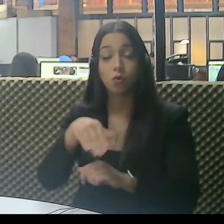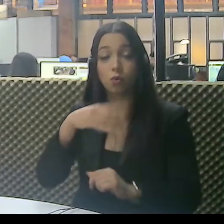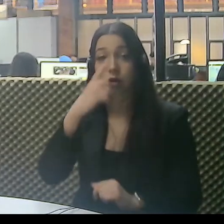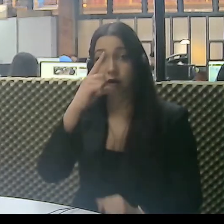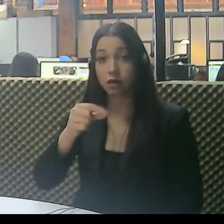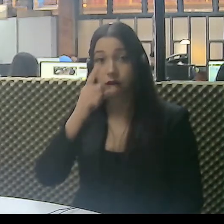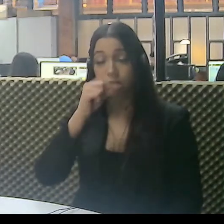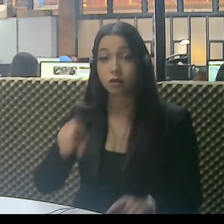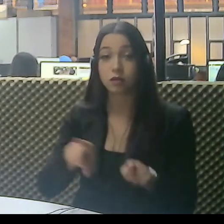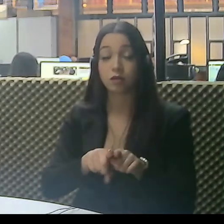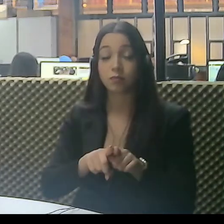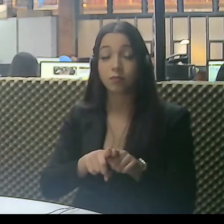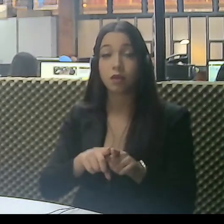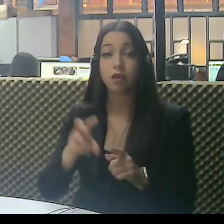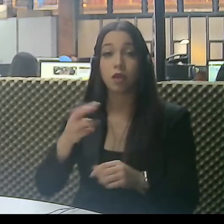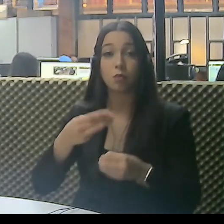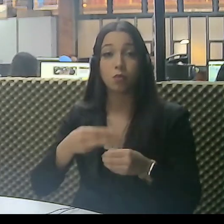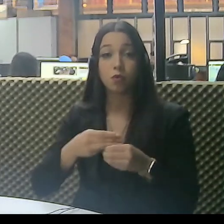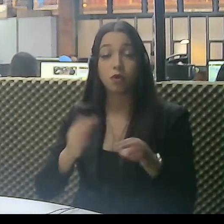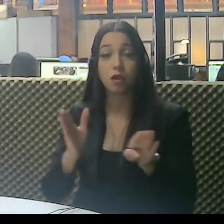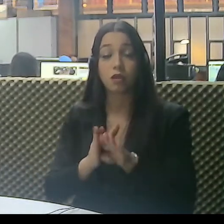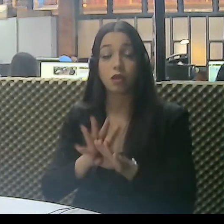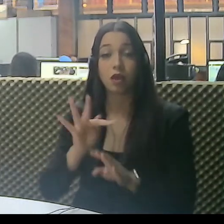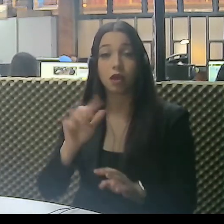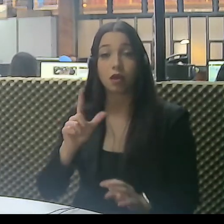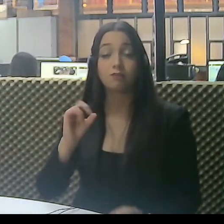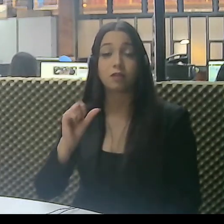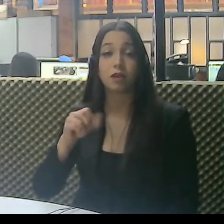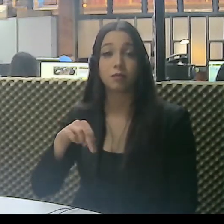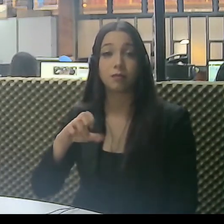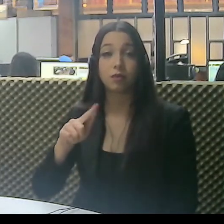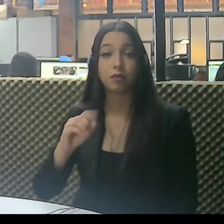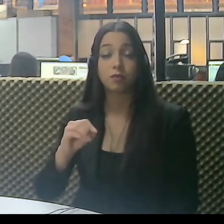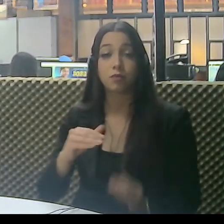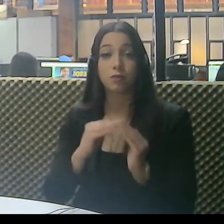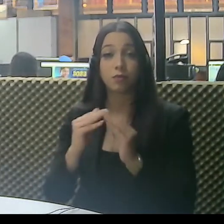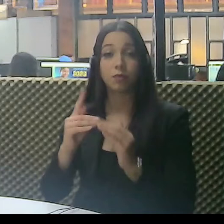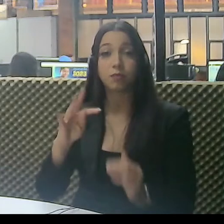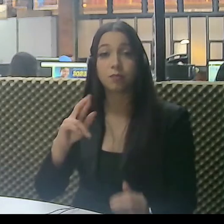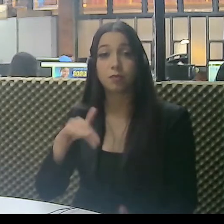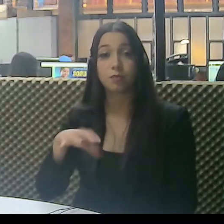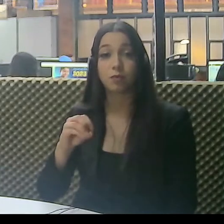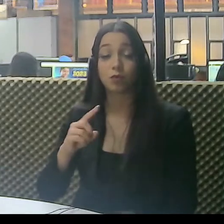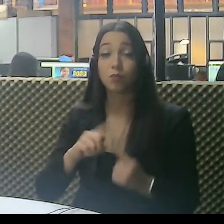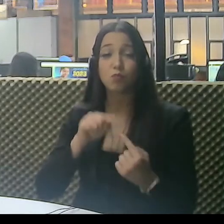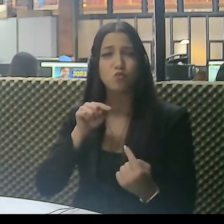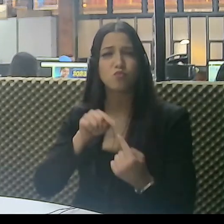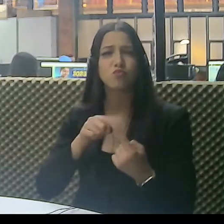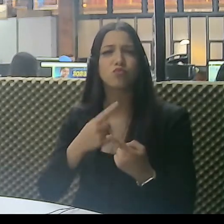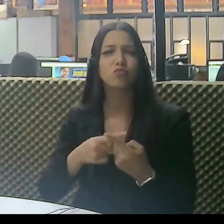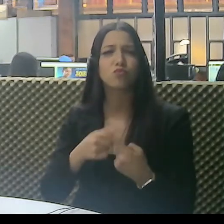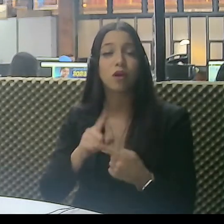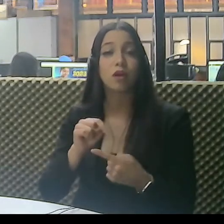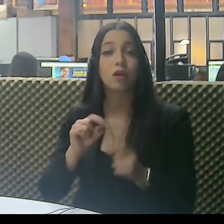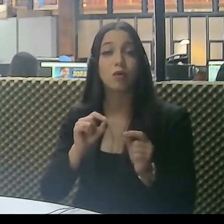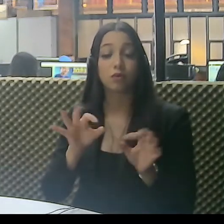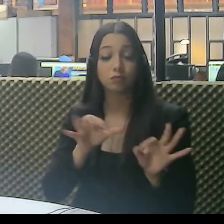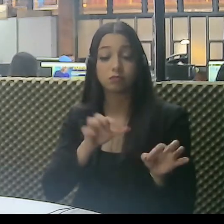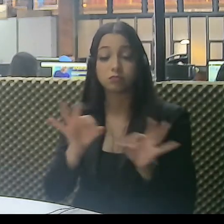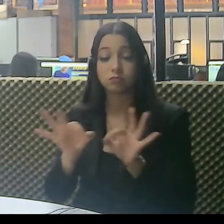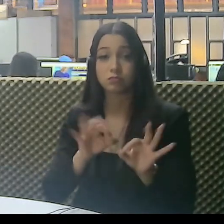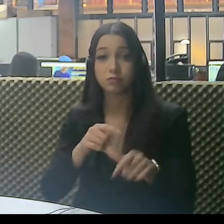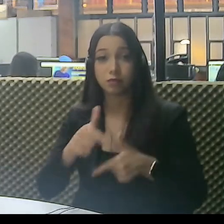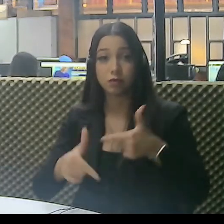dos Municípios até a Rua Flamengo, no bairro Patrimônio. O motivo das interdições dos trechos é para a realização de